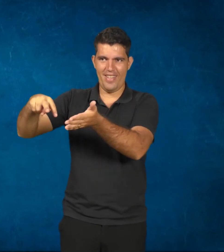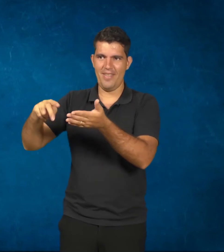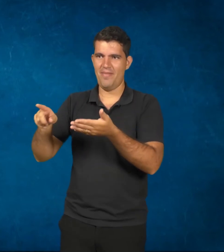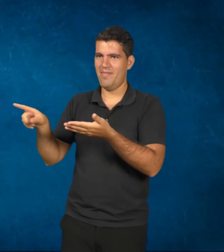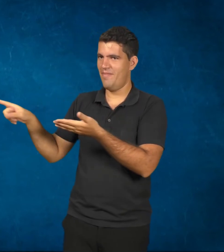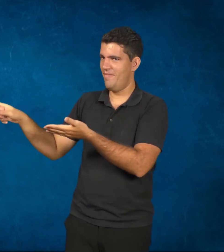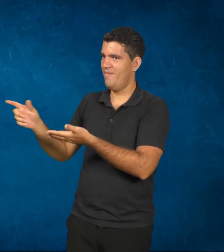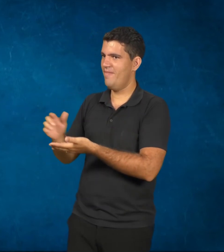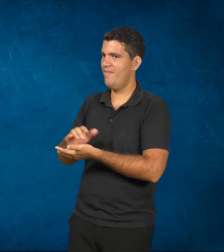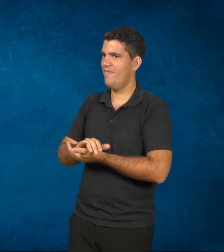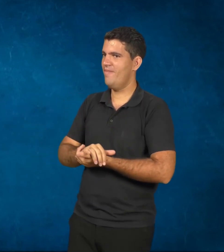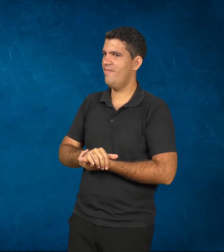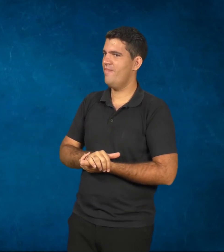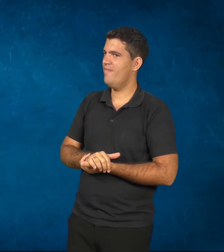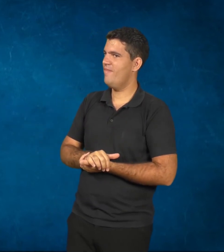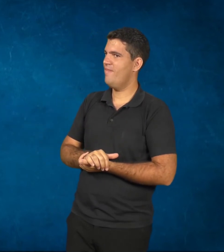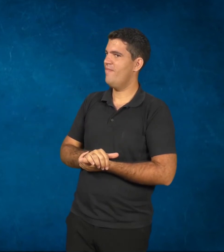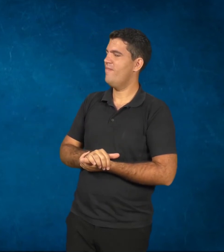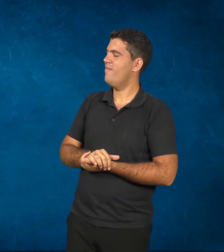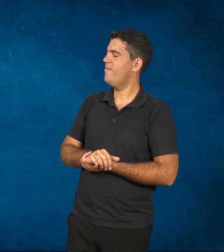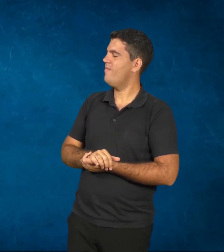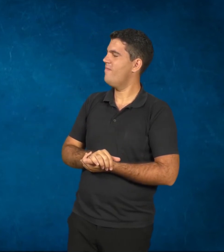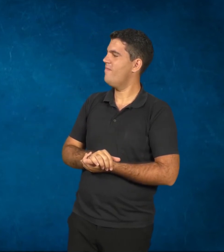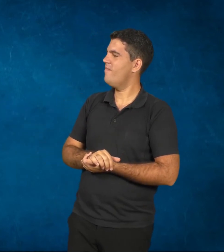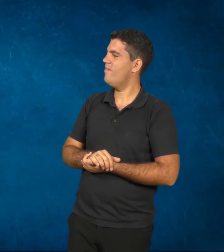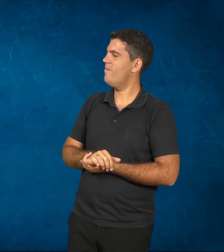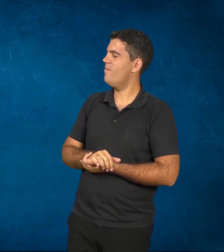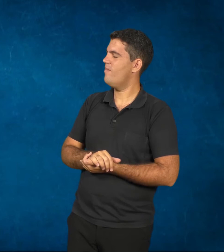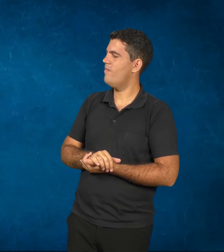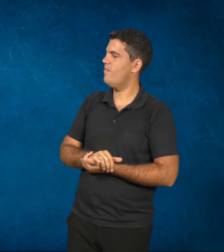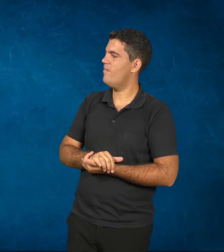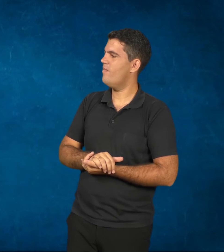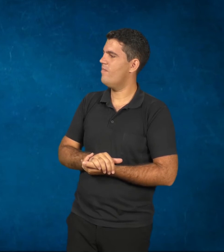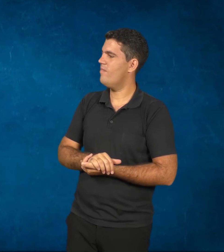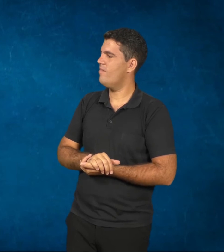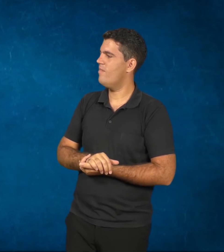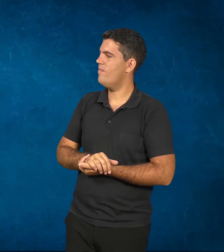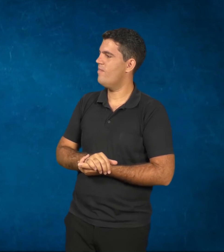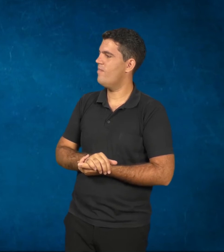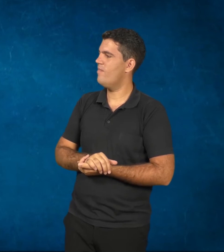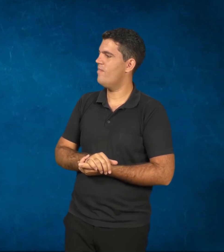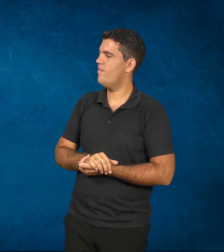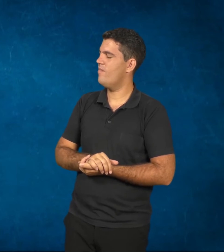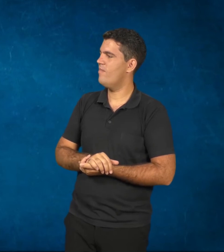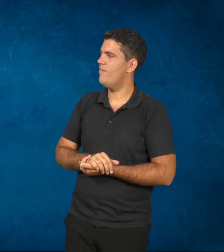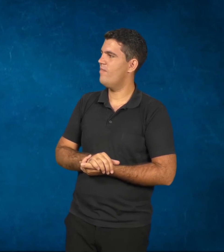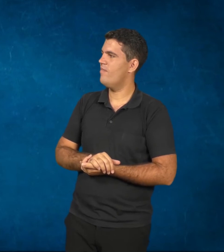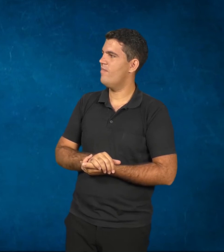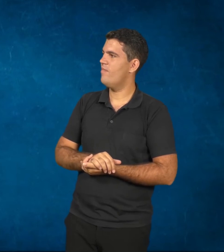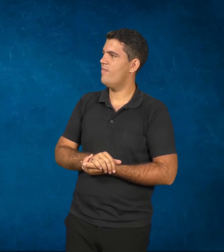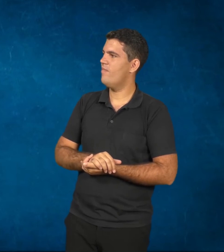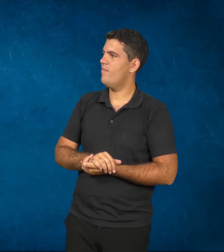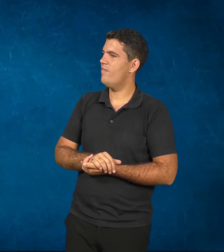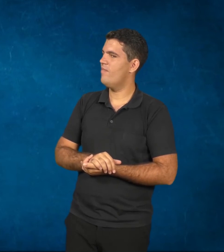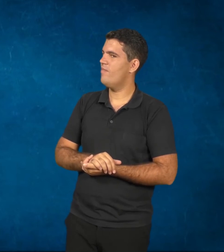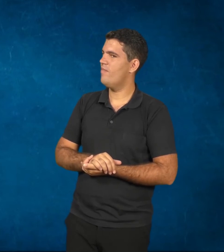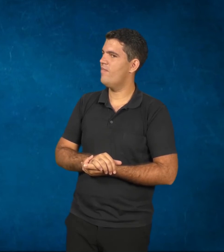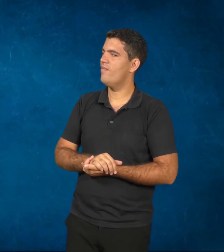gerais de cada componente curricular e a possibilidades metodológicas de abordagem desses componentes ao longo da